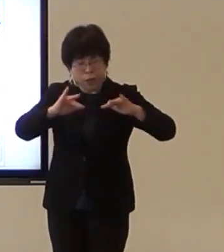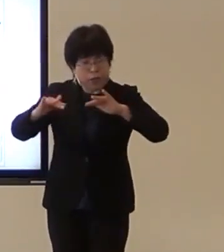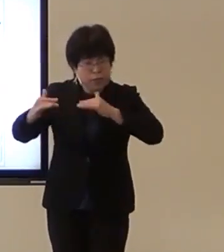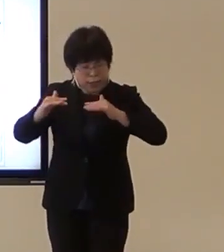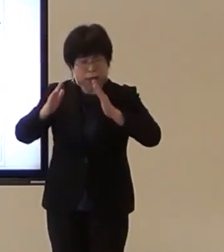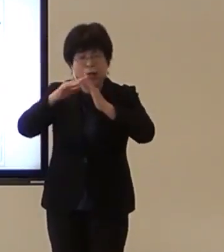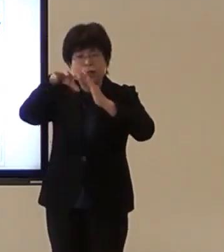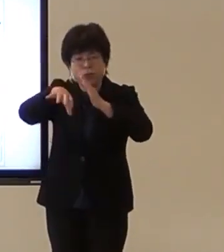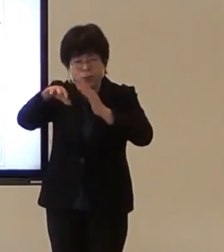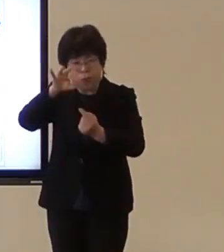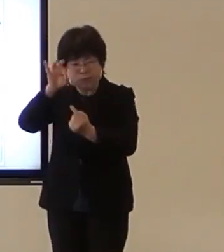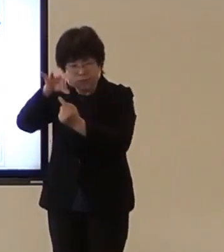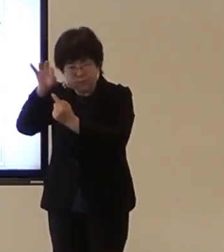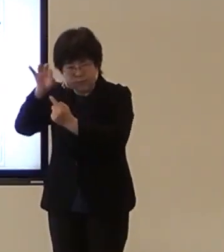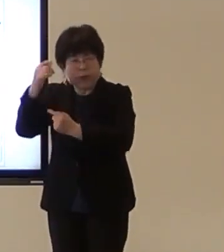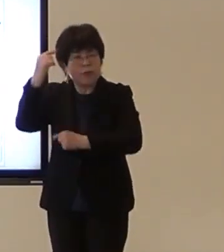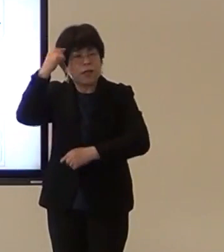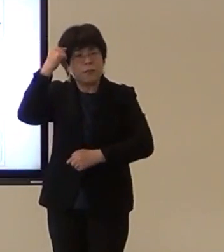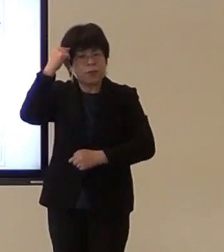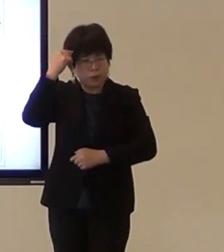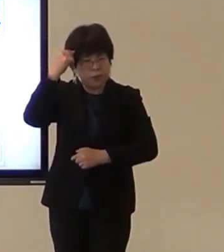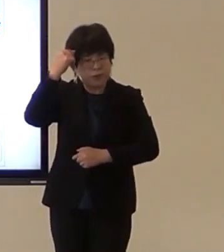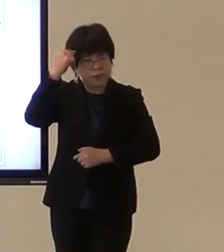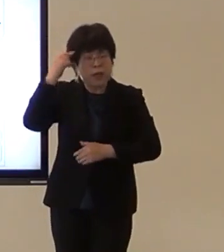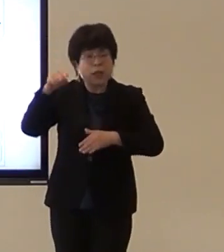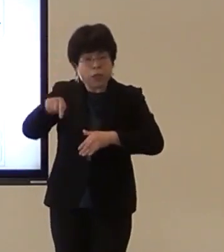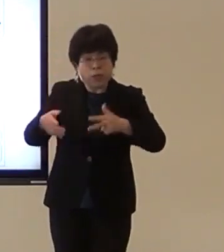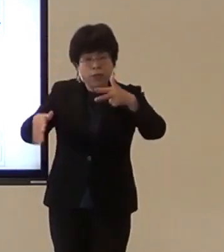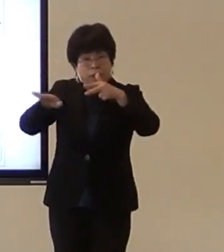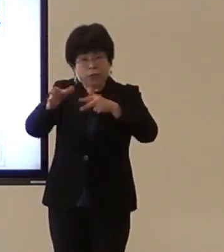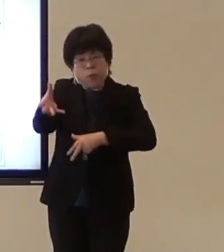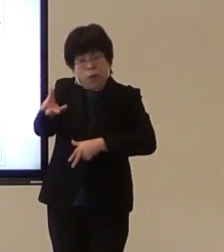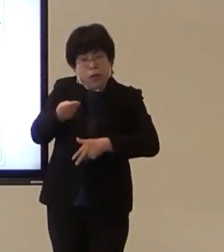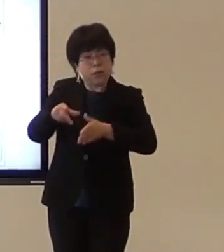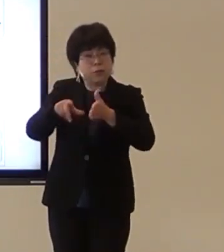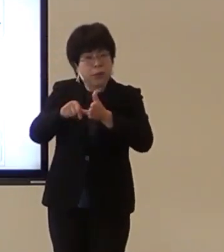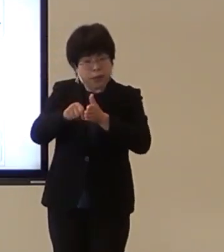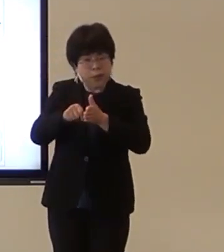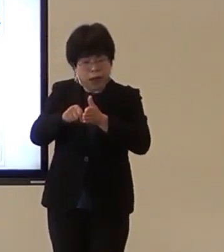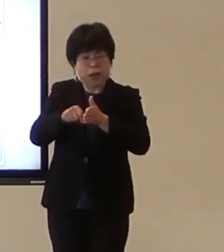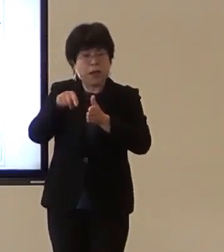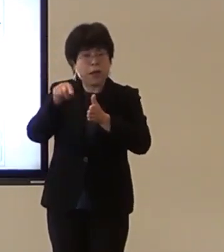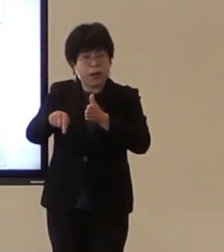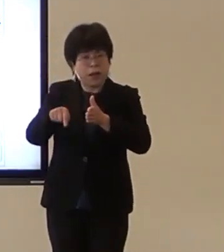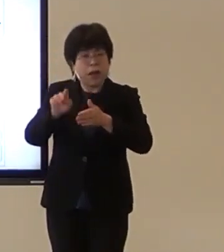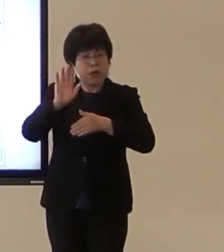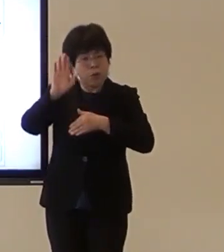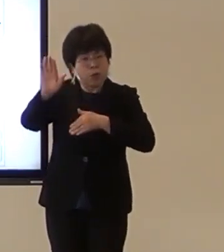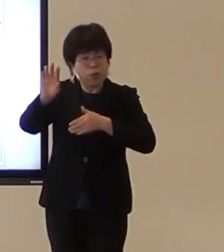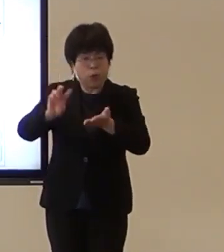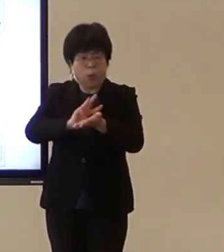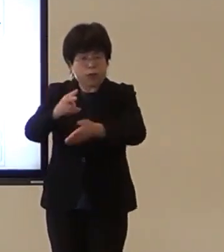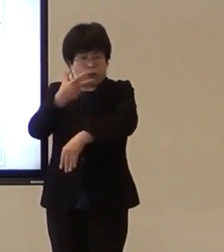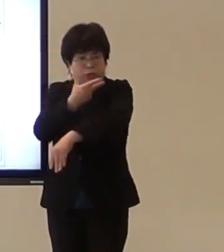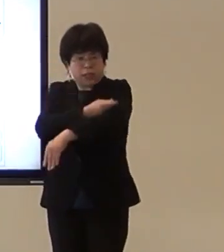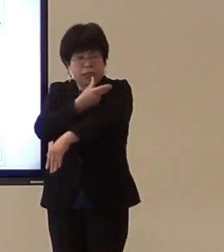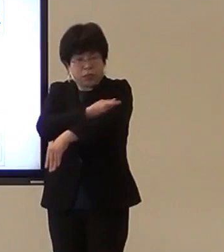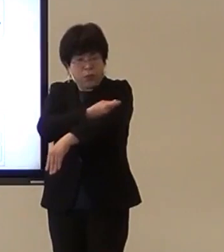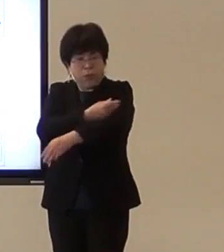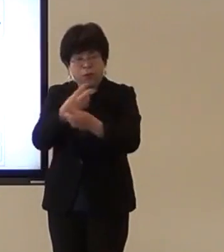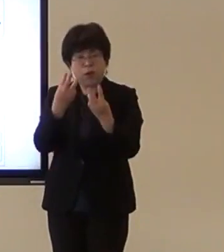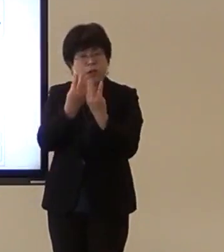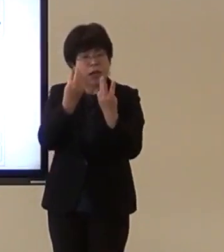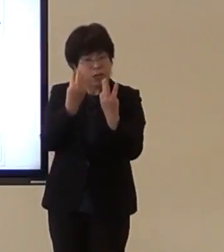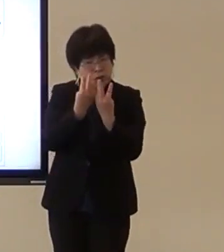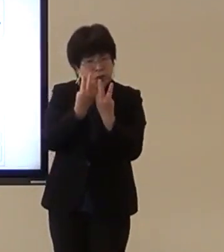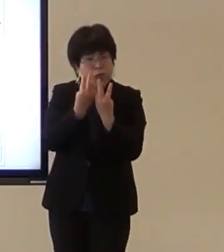ているところであります。なおこうした施設を使用するにあたっては、今後のワクチンの供給量や供給時期を見